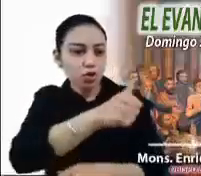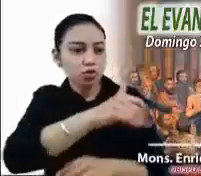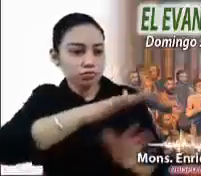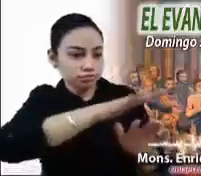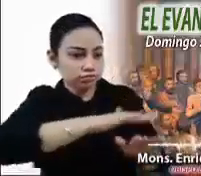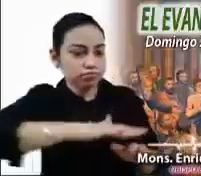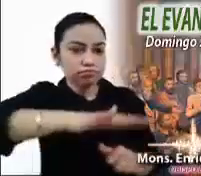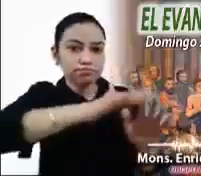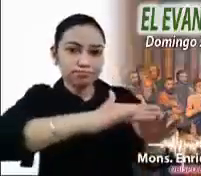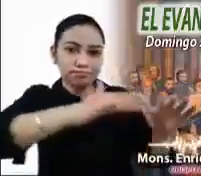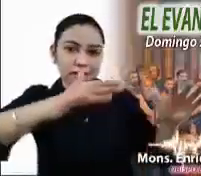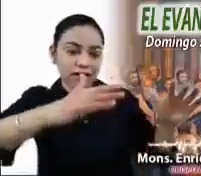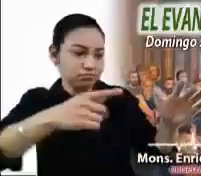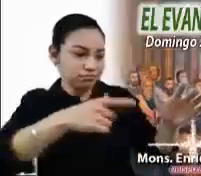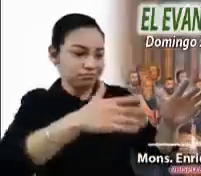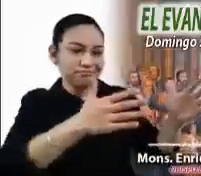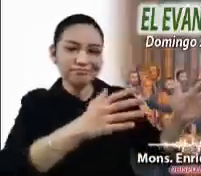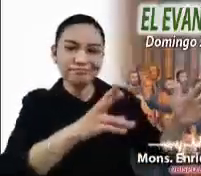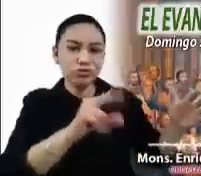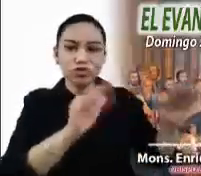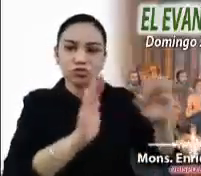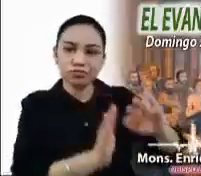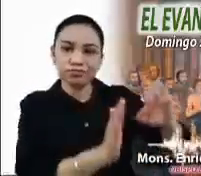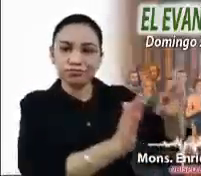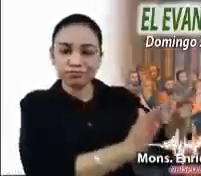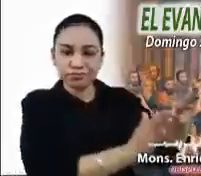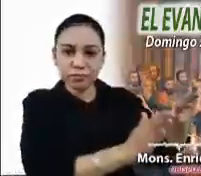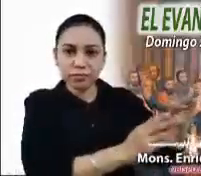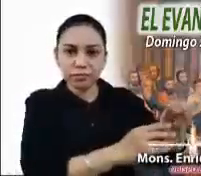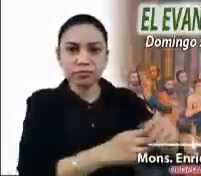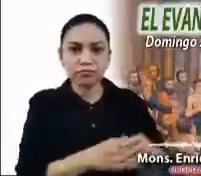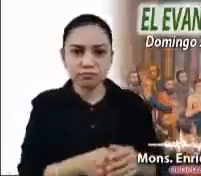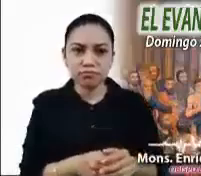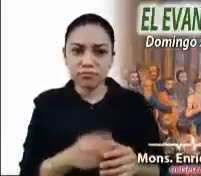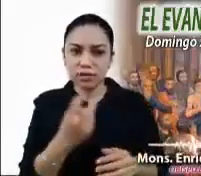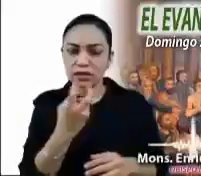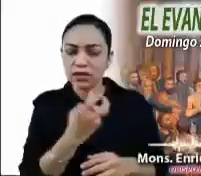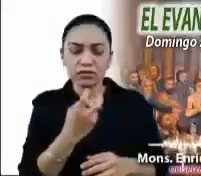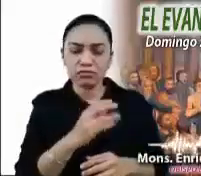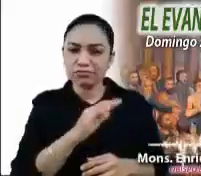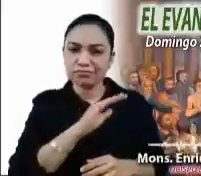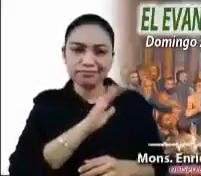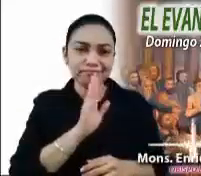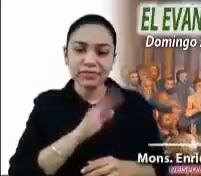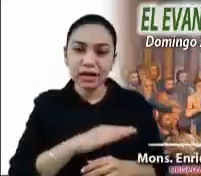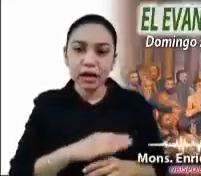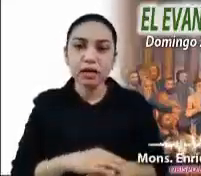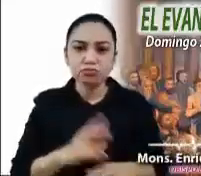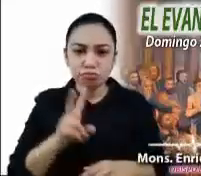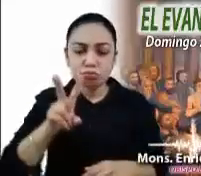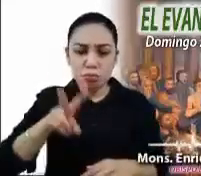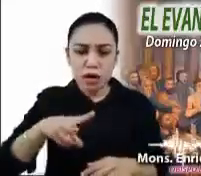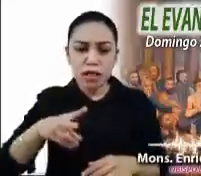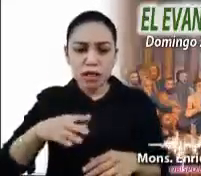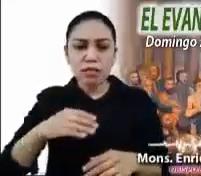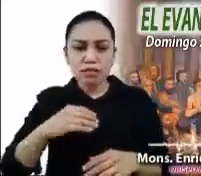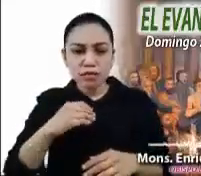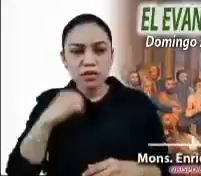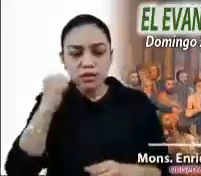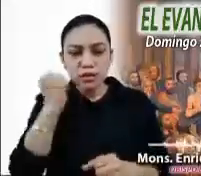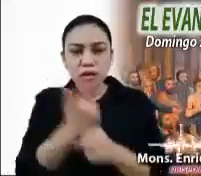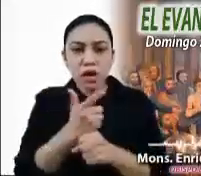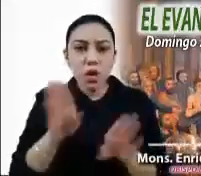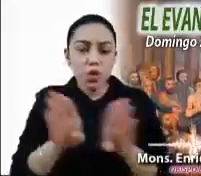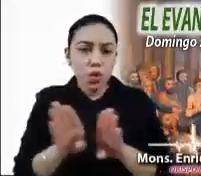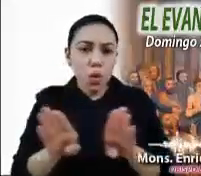Es sorprendente cómo es actual el Evangelio de Jesucristo que nos propone San Lucas. También hoy necesitamos